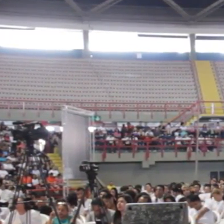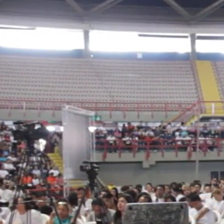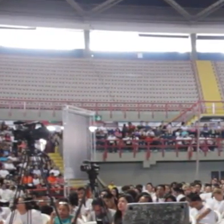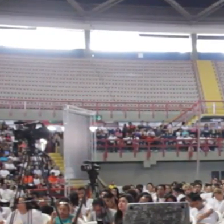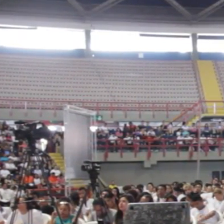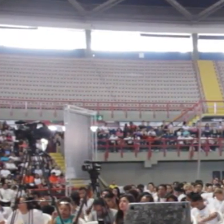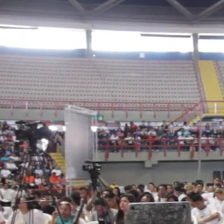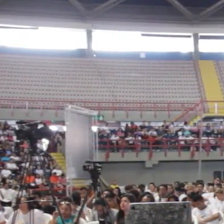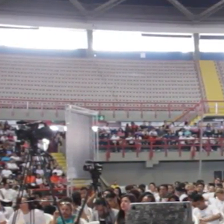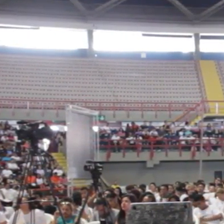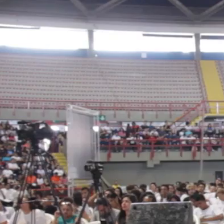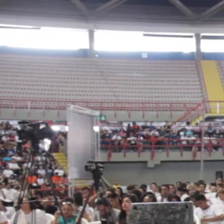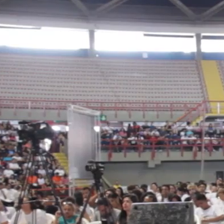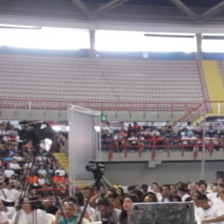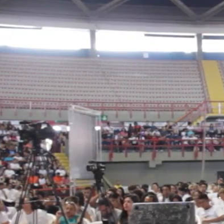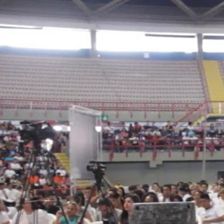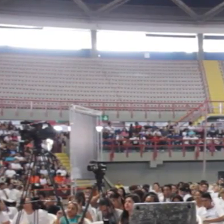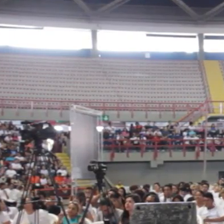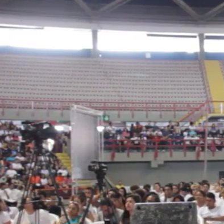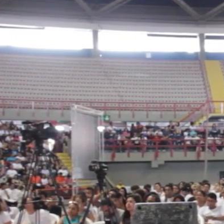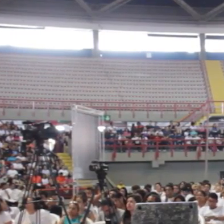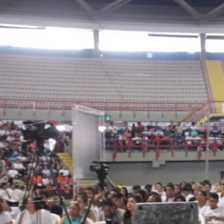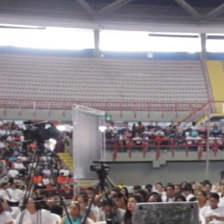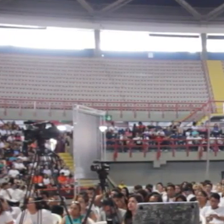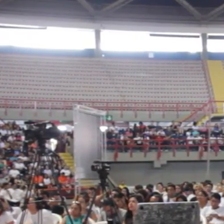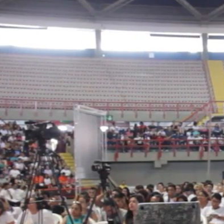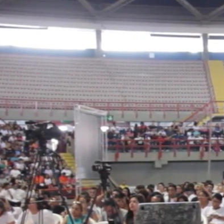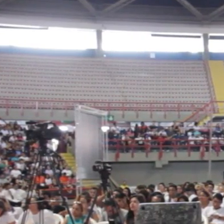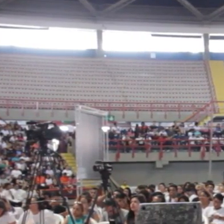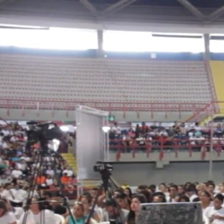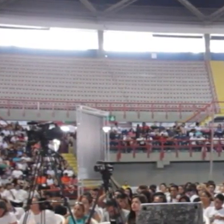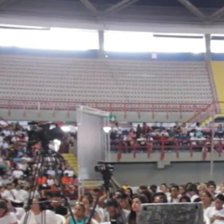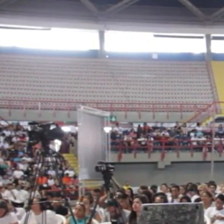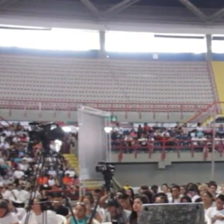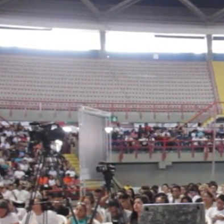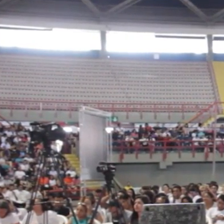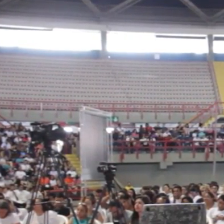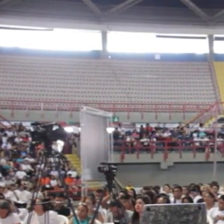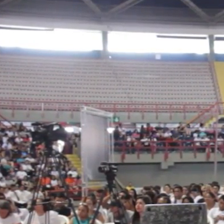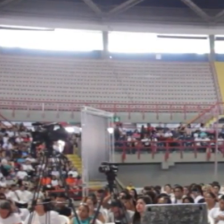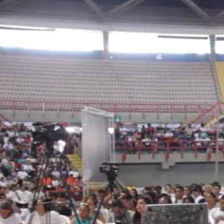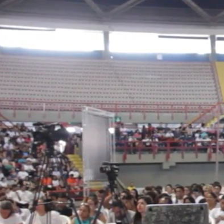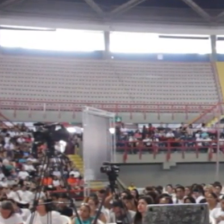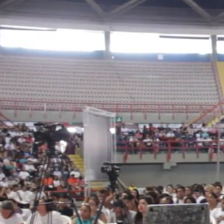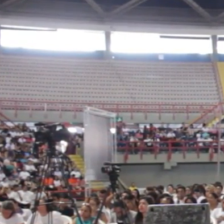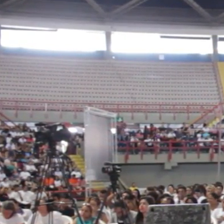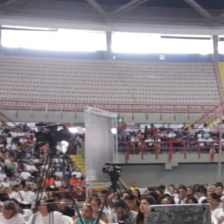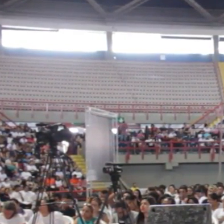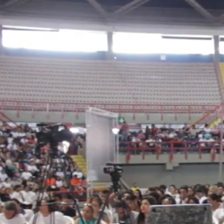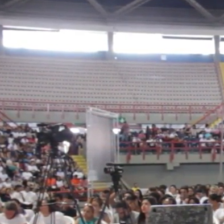conclusão dizer qual é o papel das famílias, mesmo que eu não detalhe tanto, porque eu já detalhei um.